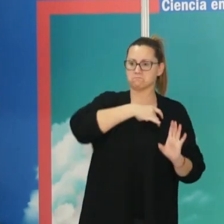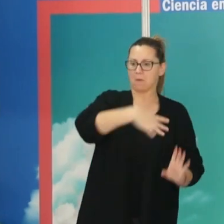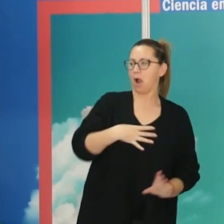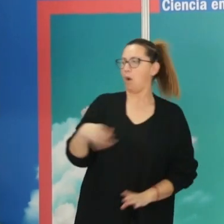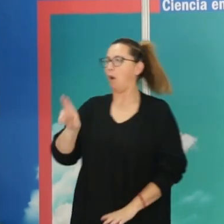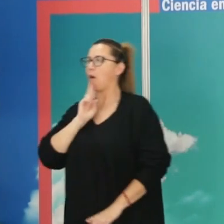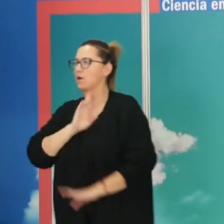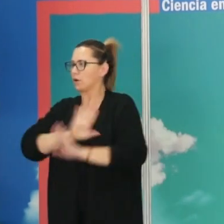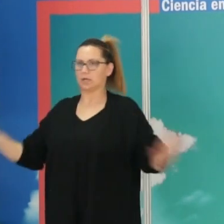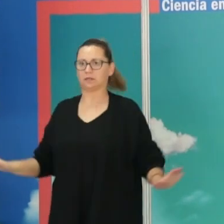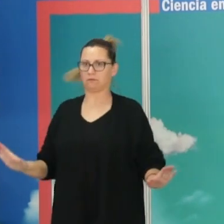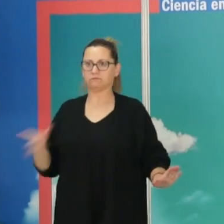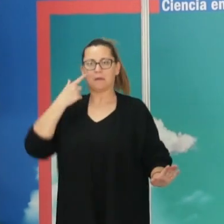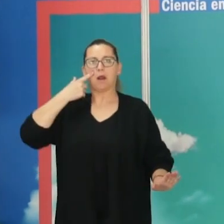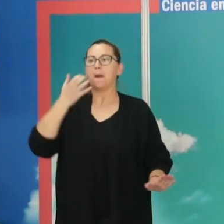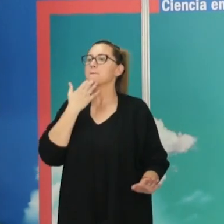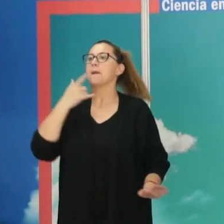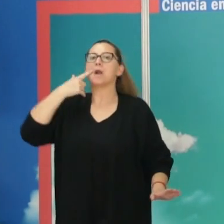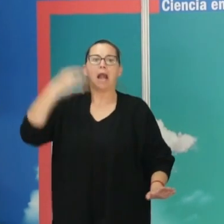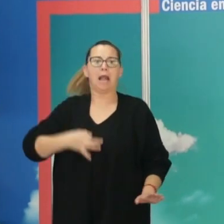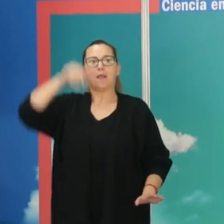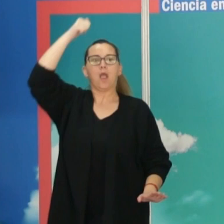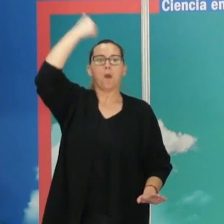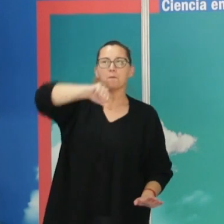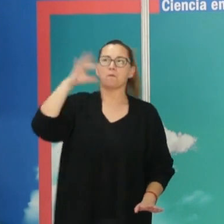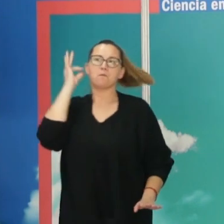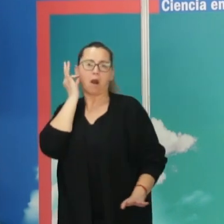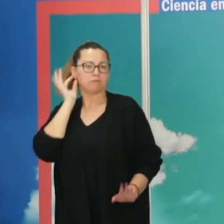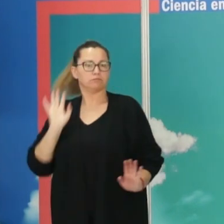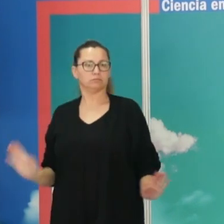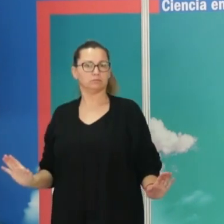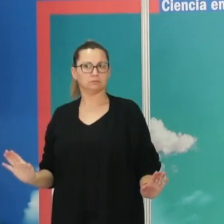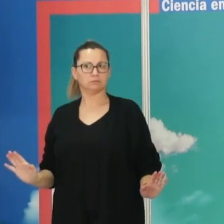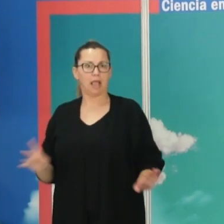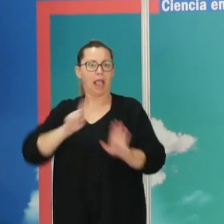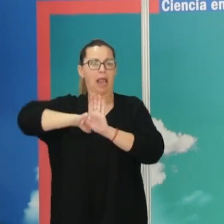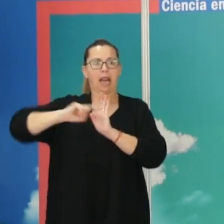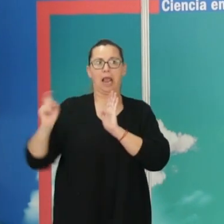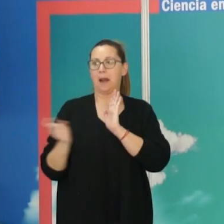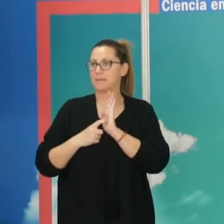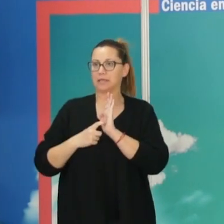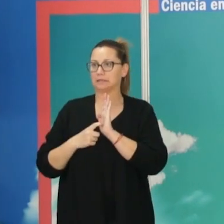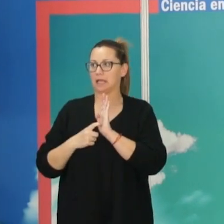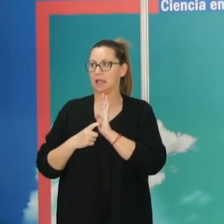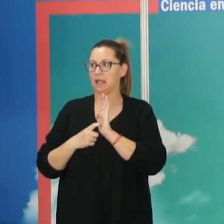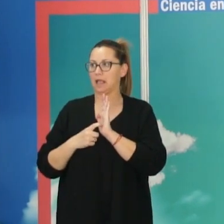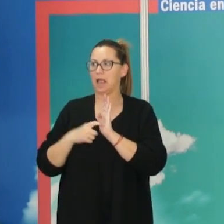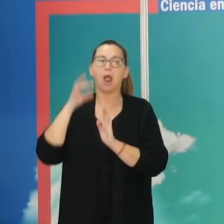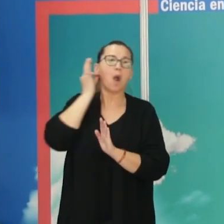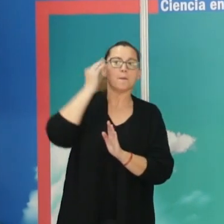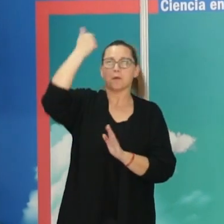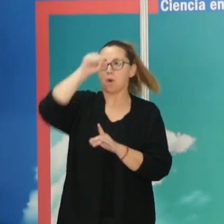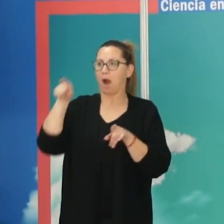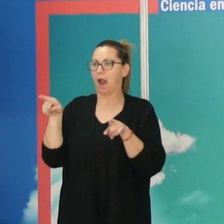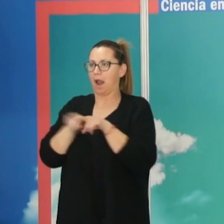es las realidades de hombre y mujer. No se puede ser a priori, legalmente al menos, hombre y mujer al mismo